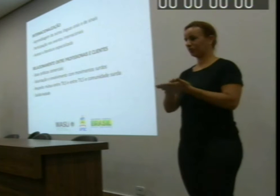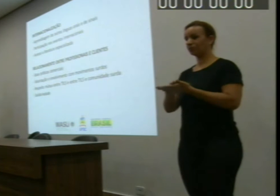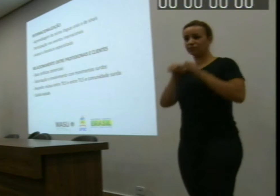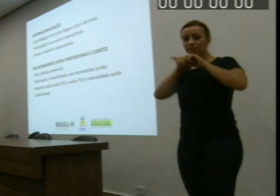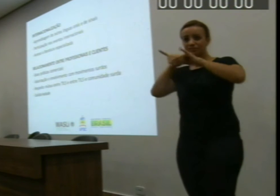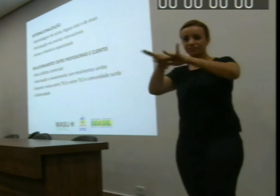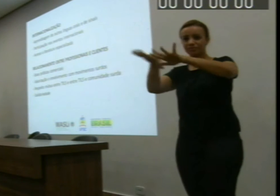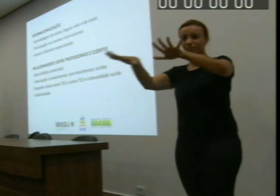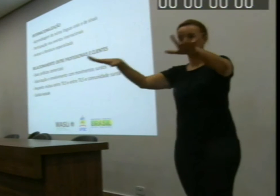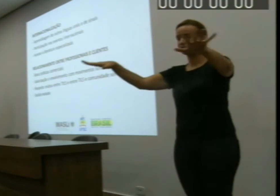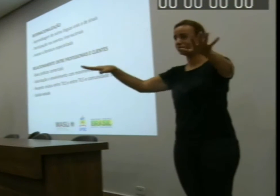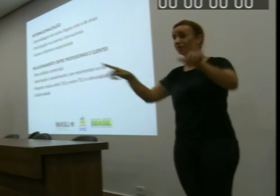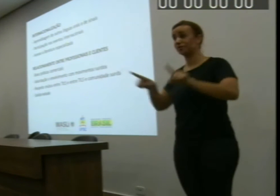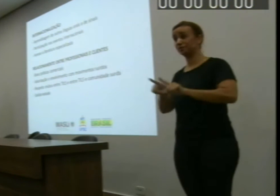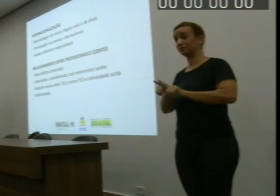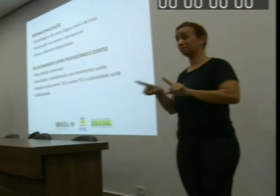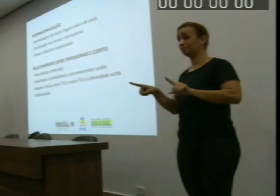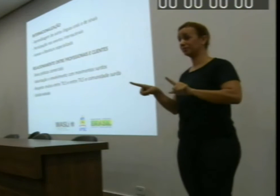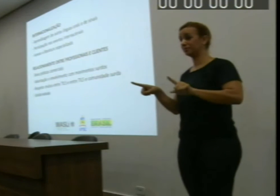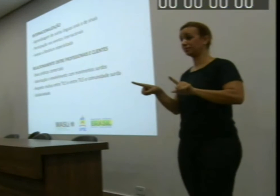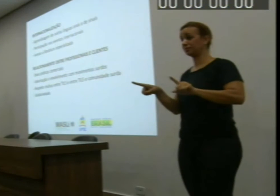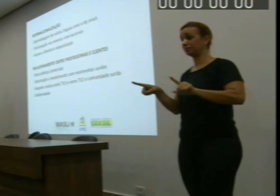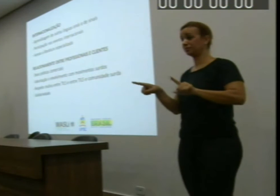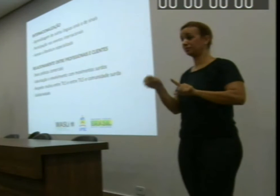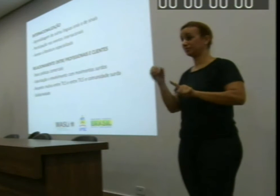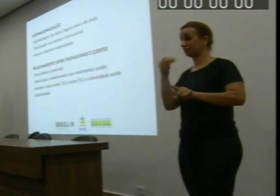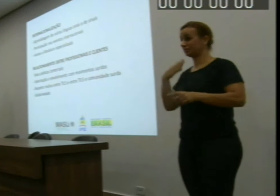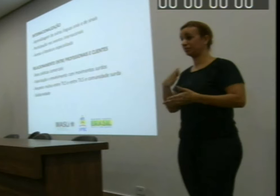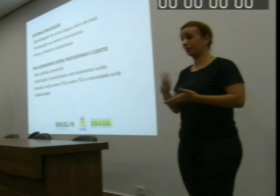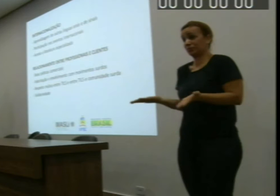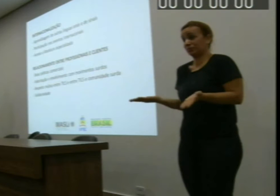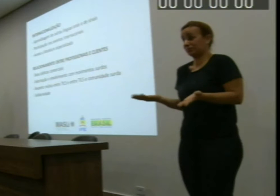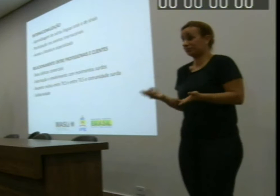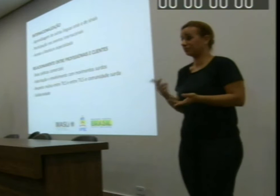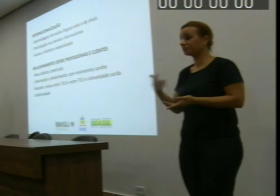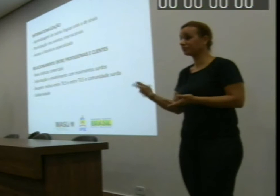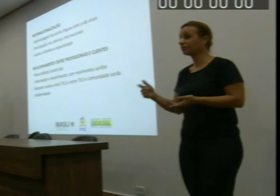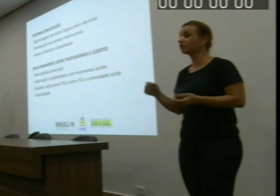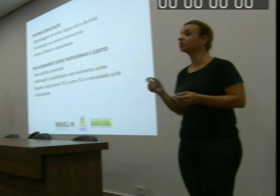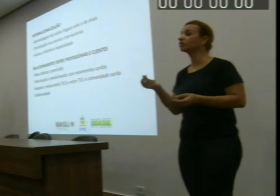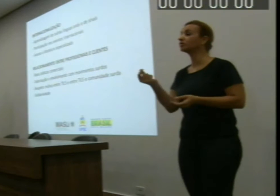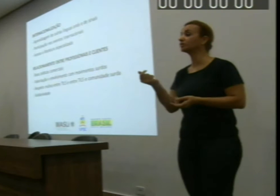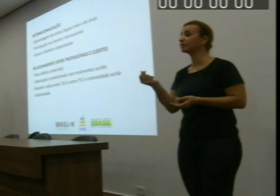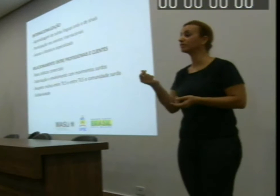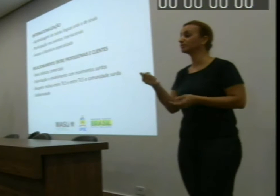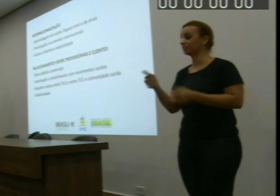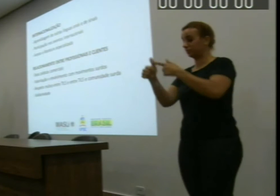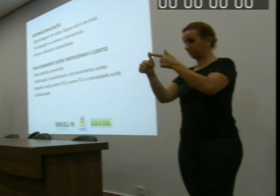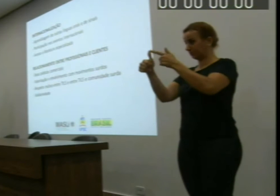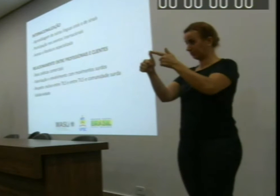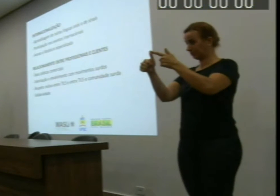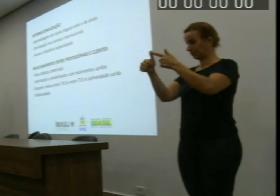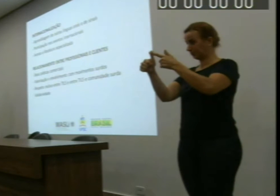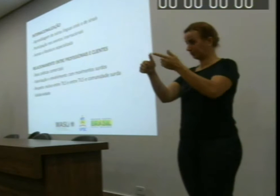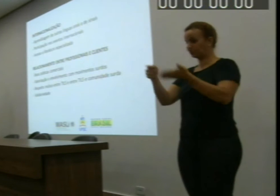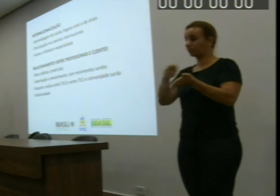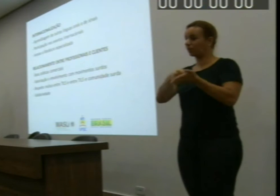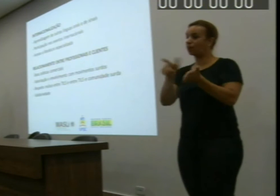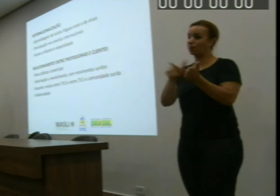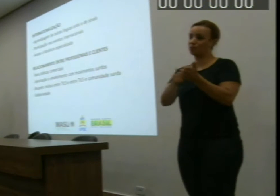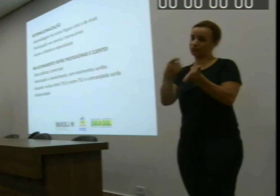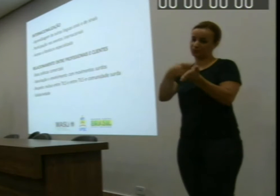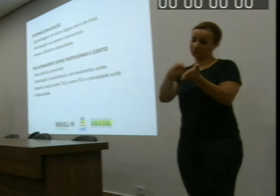transmitido mas as boas práticas comerciais estabelecem que vocês deveriam ter primeiro assinado um